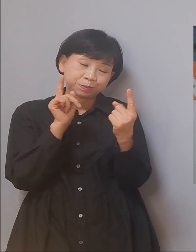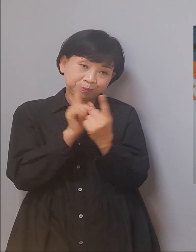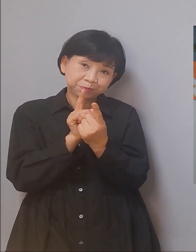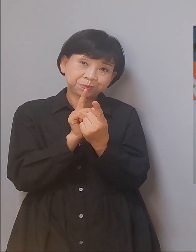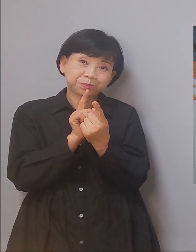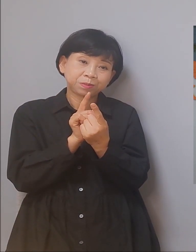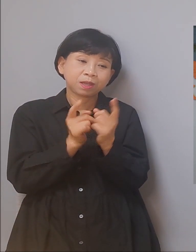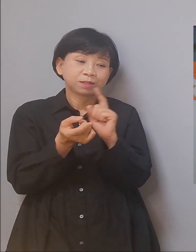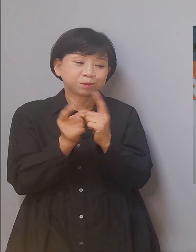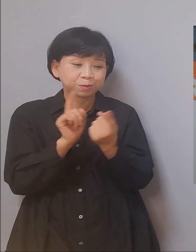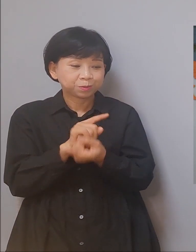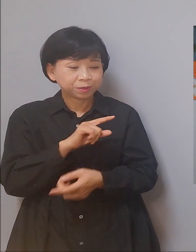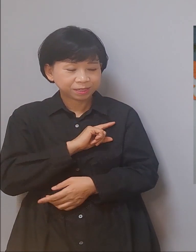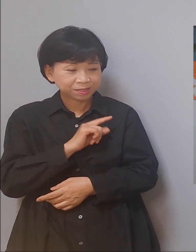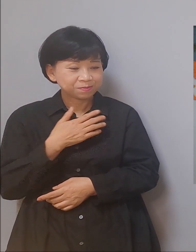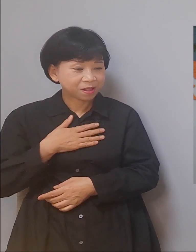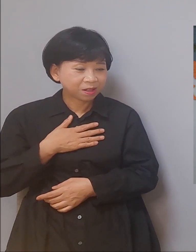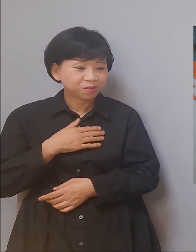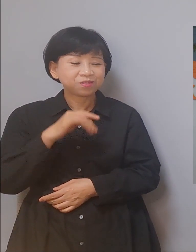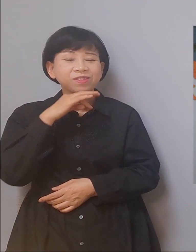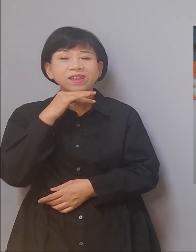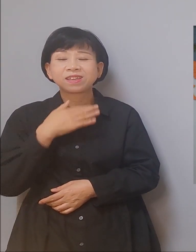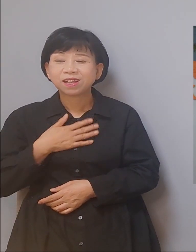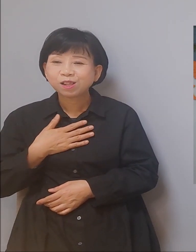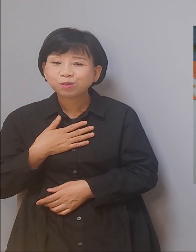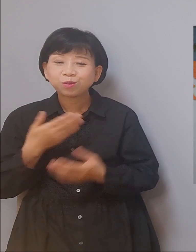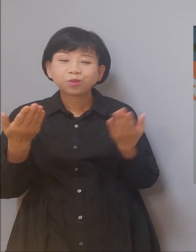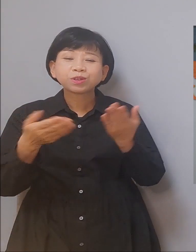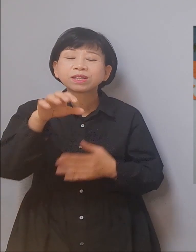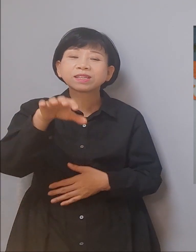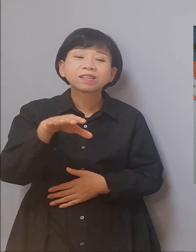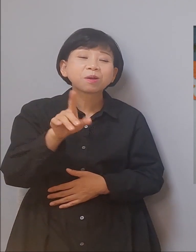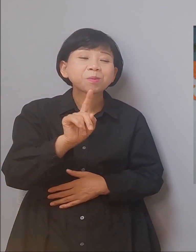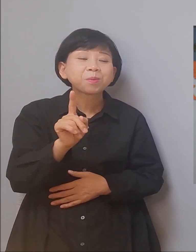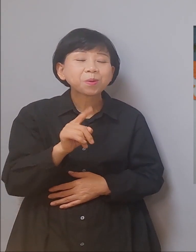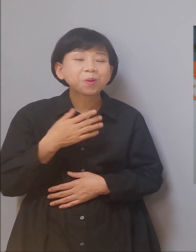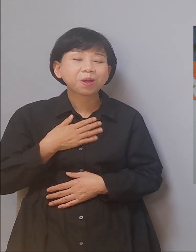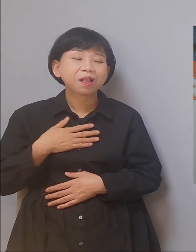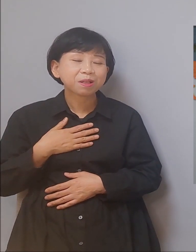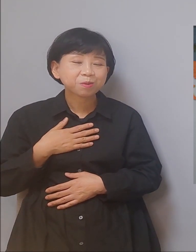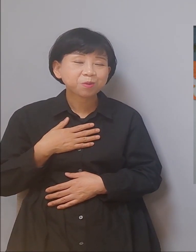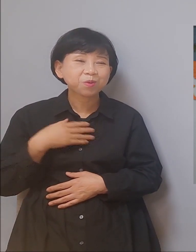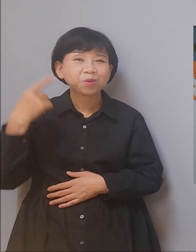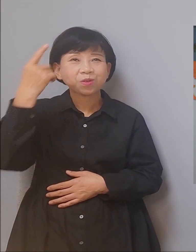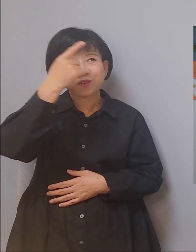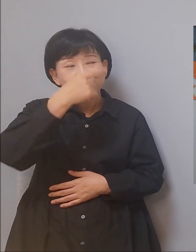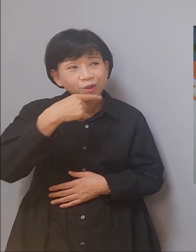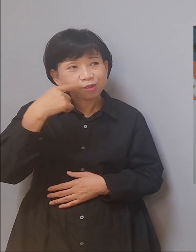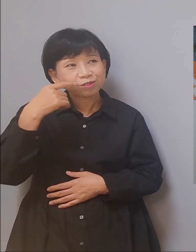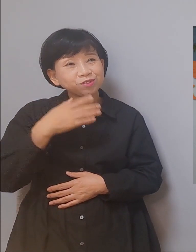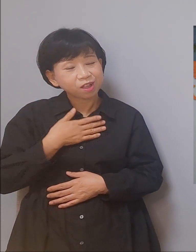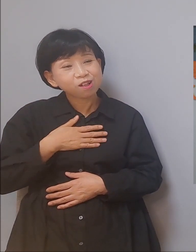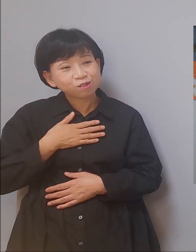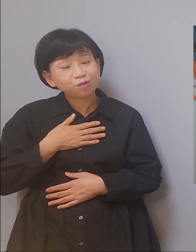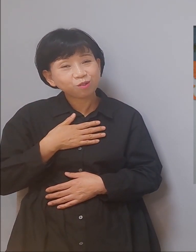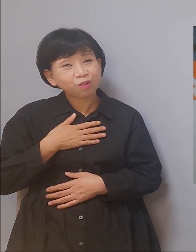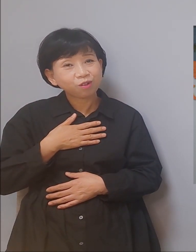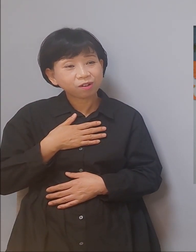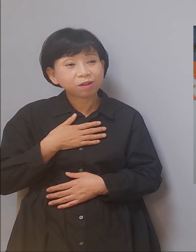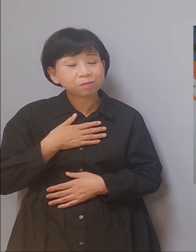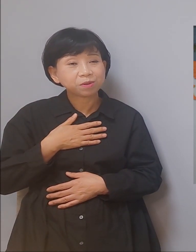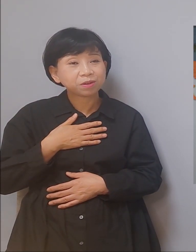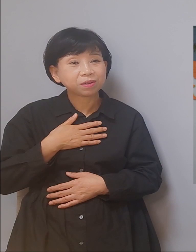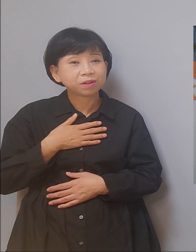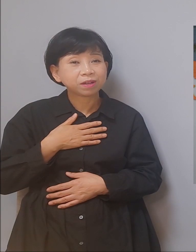서로의 이름을 알고 나이를 알고 직장이나 얼굴 사진을 보면서 서로를 알았습니다. 그렇다고